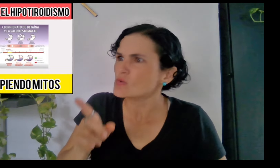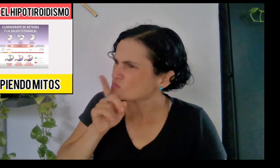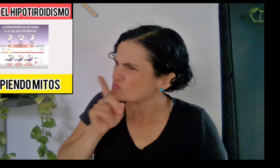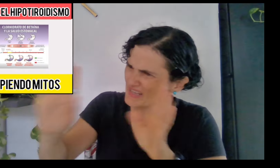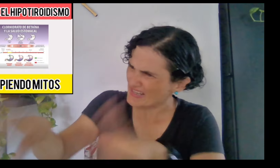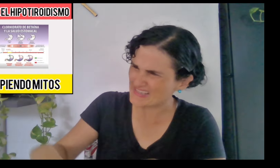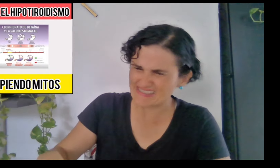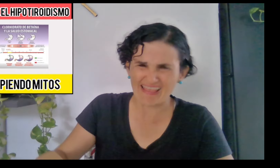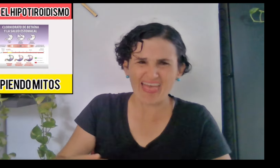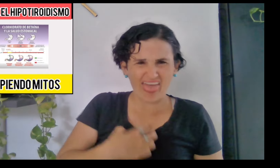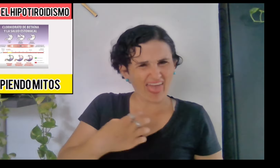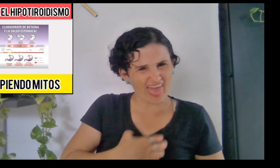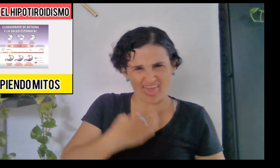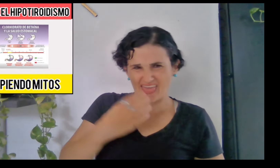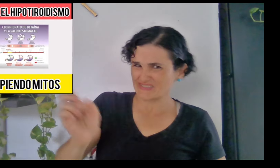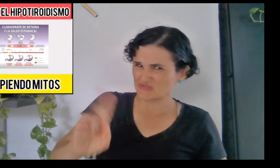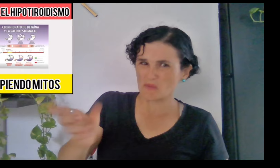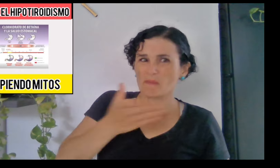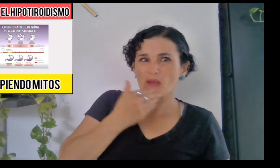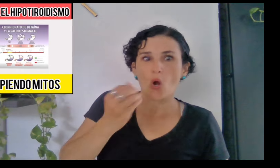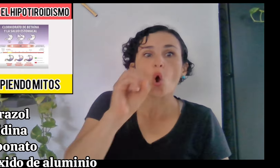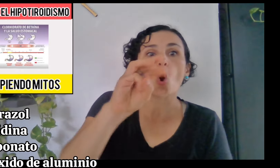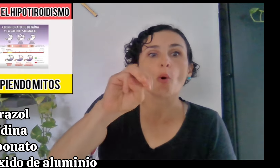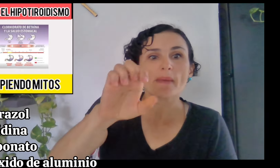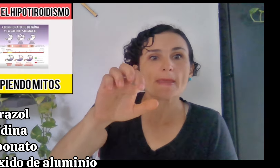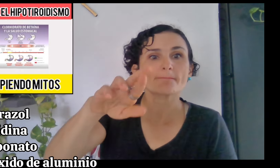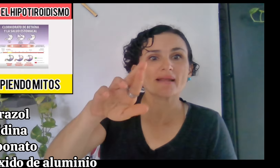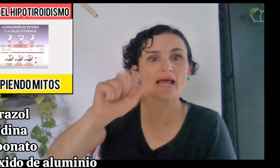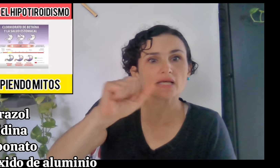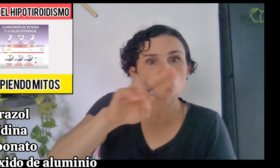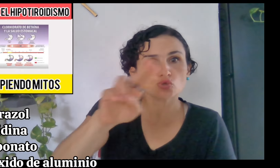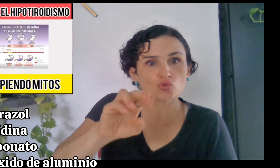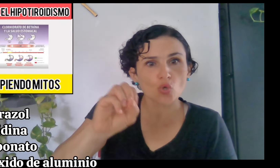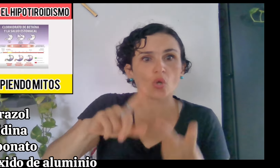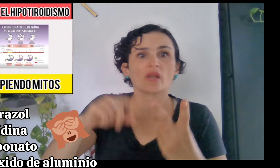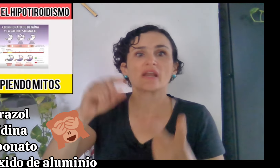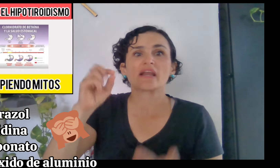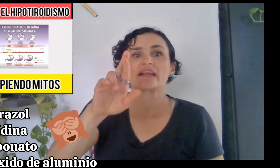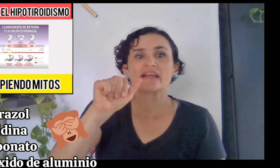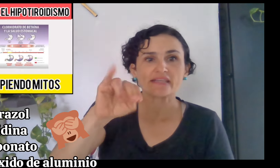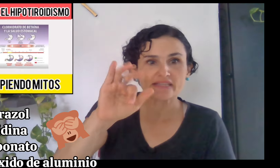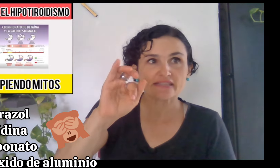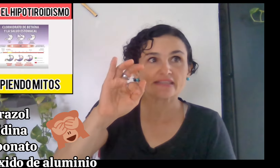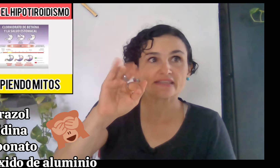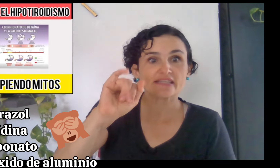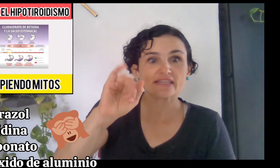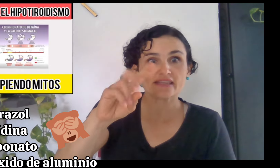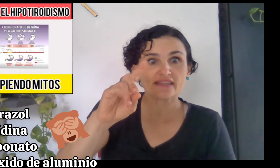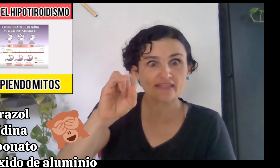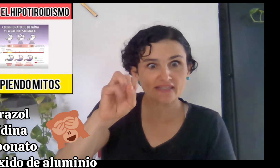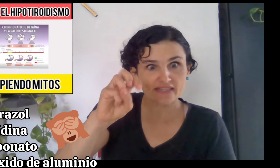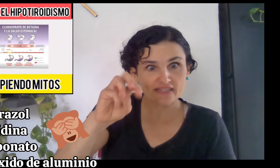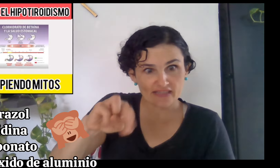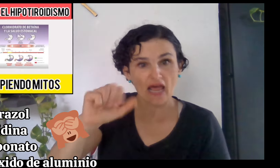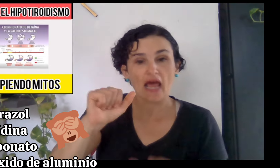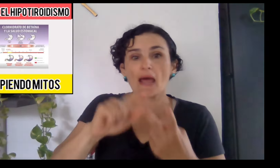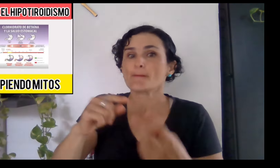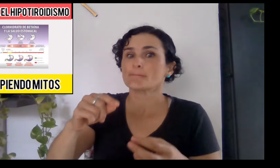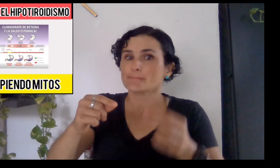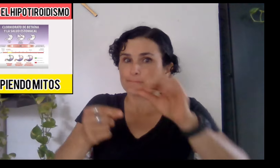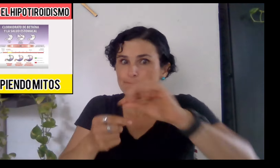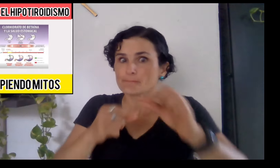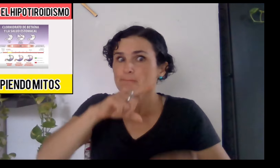toma omeprazol, toma ranitidina, tómate esta hidróxido de aluminio, tómate el bicarbonato. Y él dice, bueno, yo me quejo, yo no me quejo,